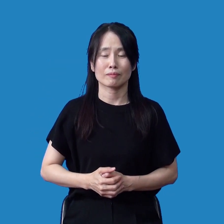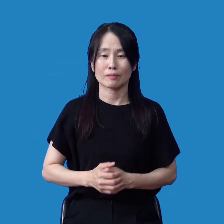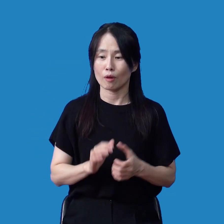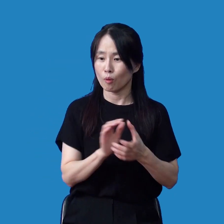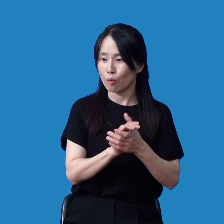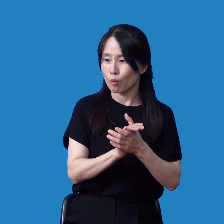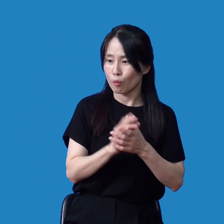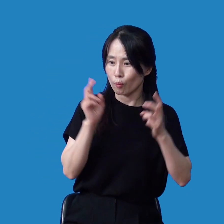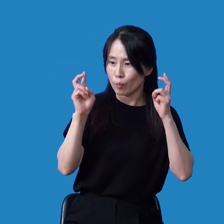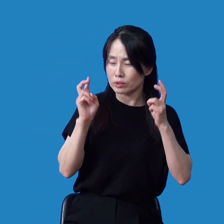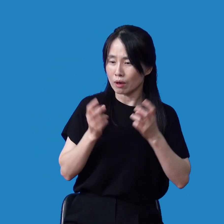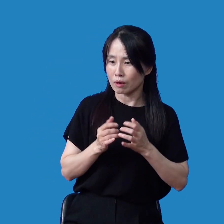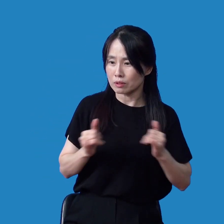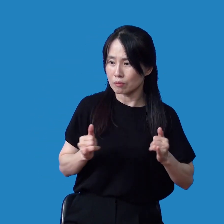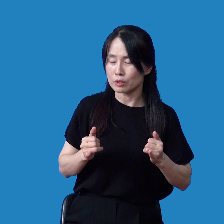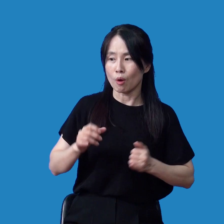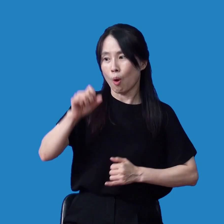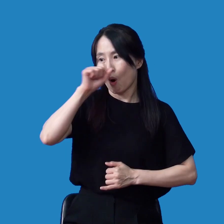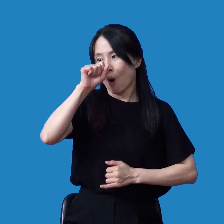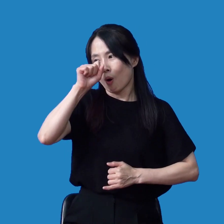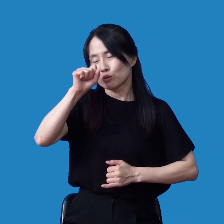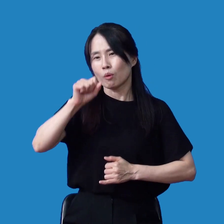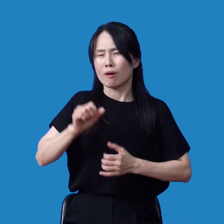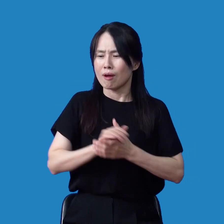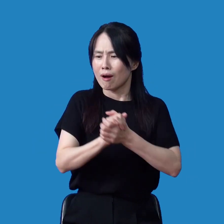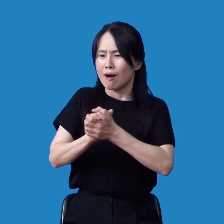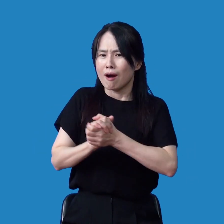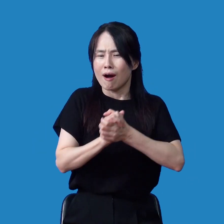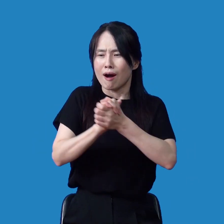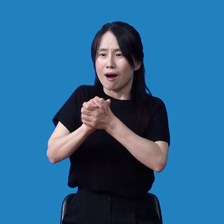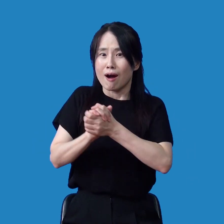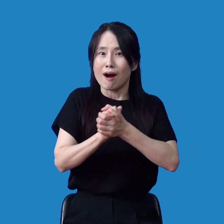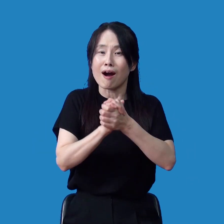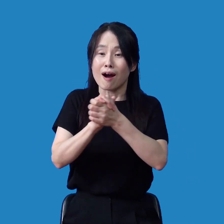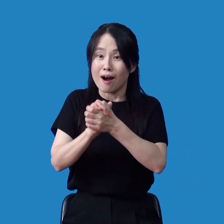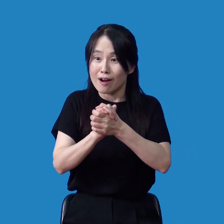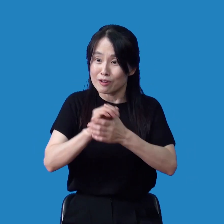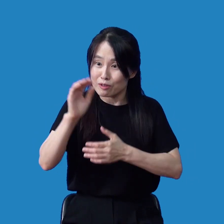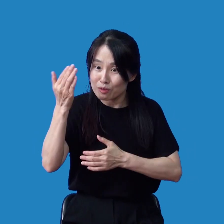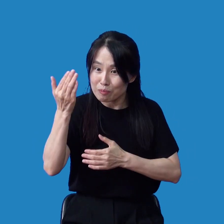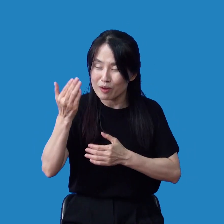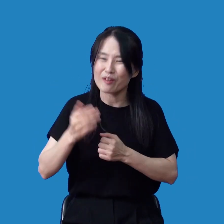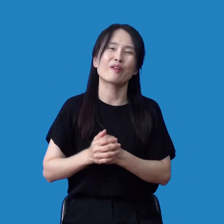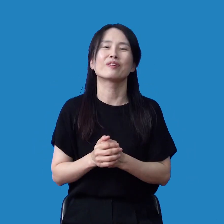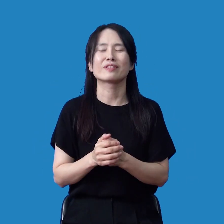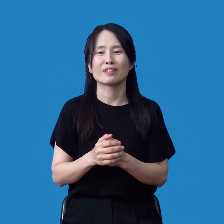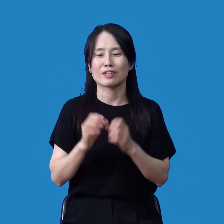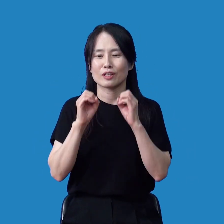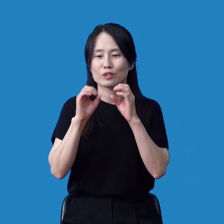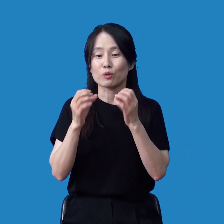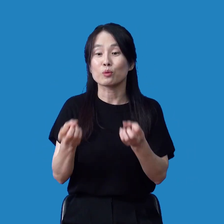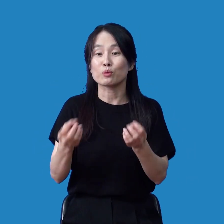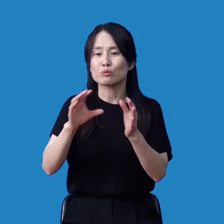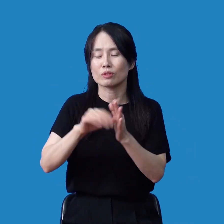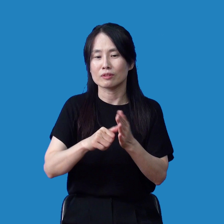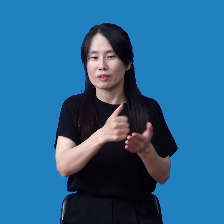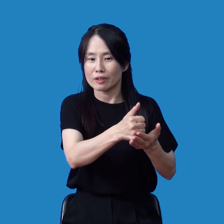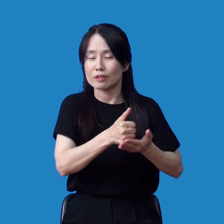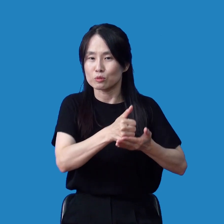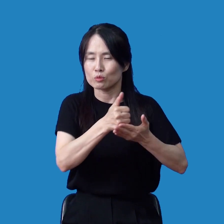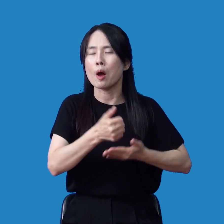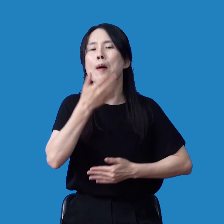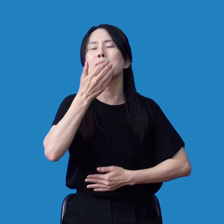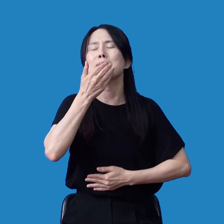동료들이 얼마나 좋아하는지. 그렇게 친하게 지내다 보면 이번 VIP 이런 때도 얼마든지 초청할 수 있지 않겠습니까?